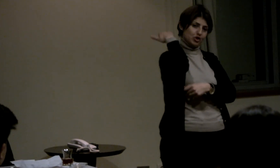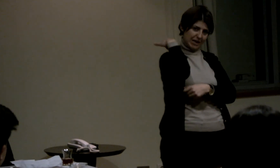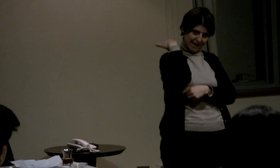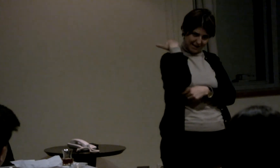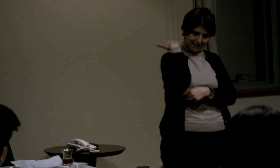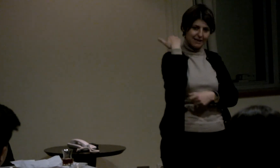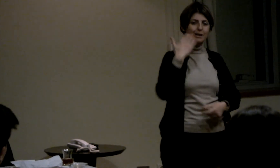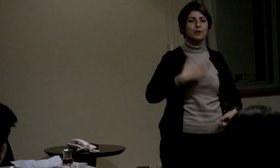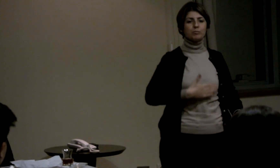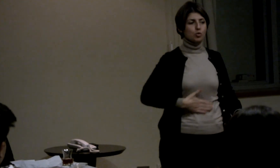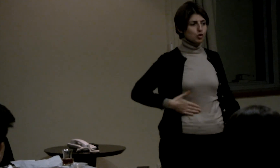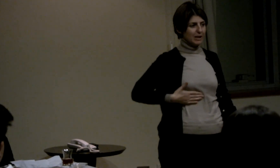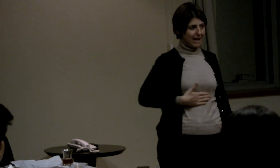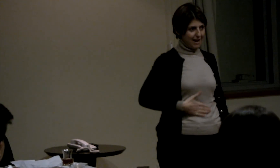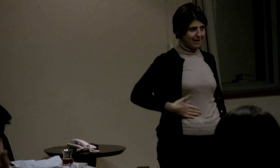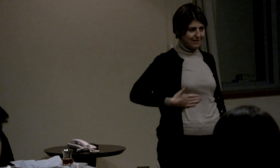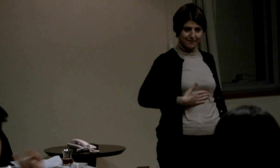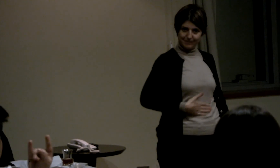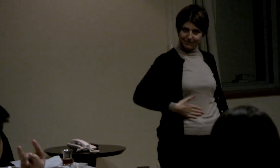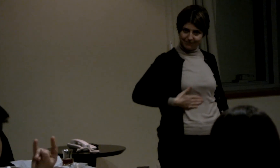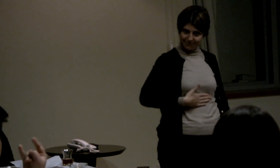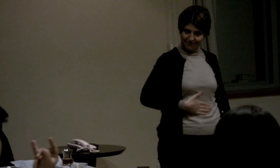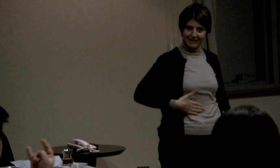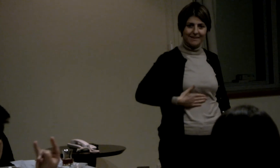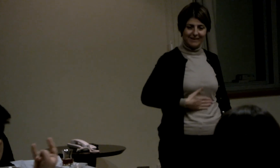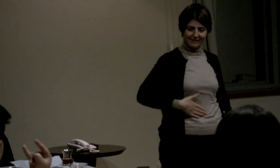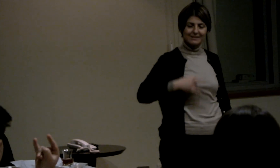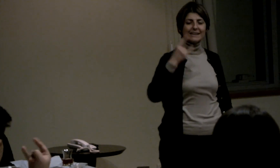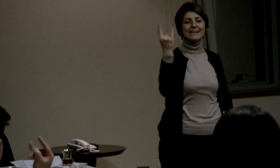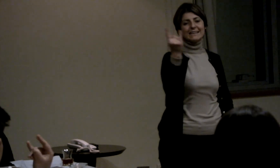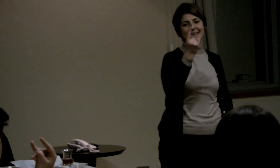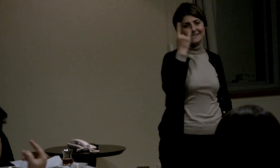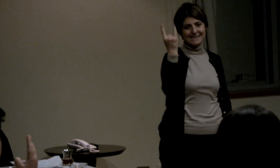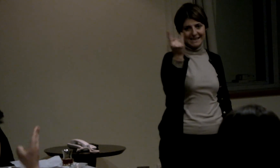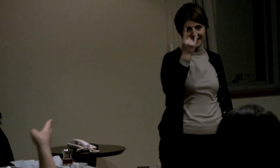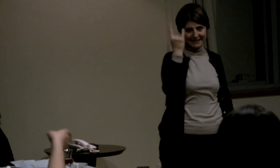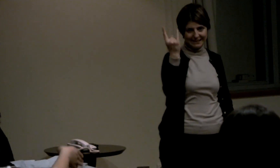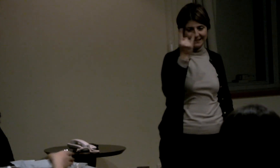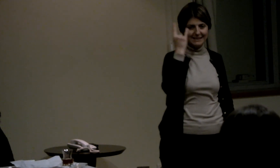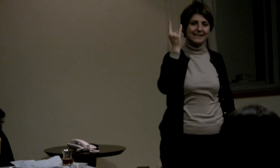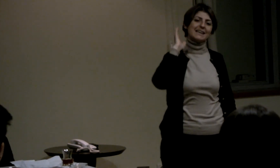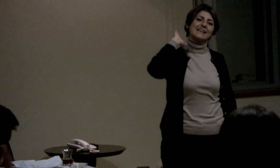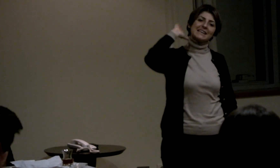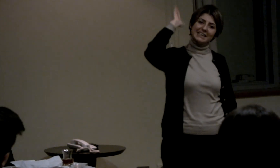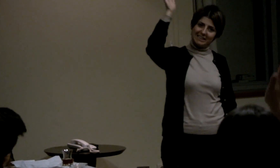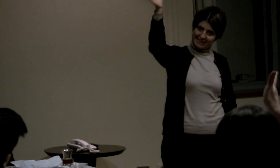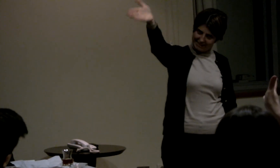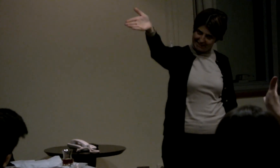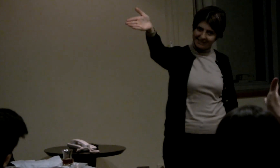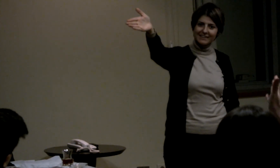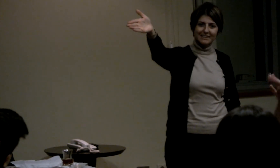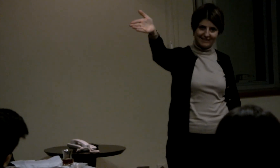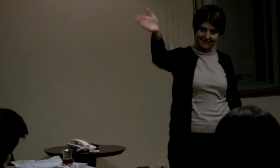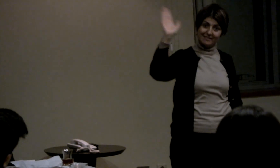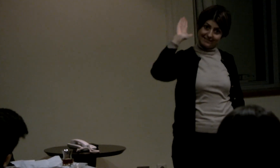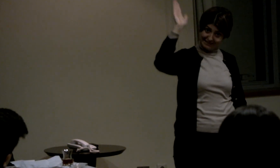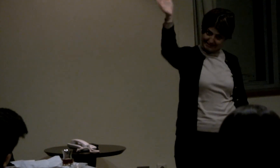önce Bursa'ya, evet, Gezi'ye gittik,